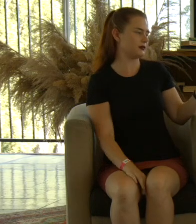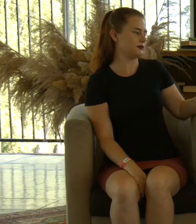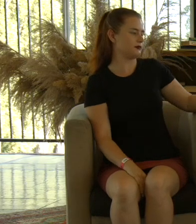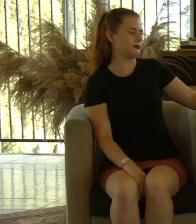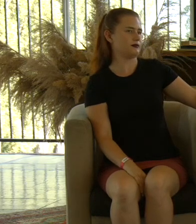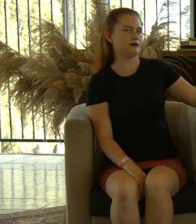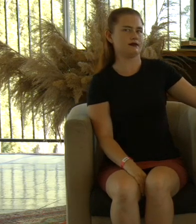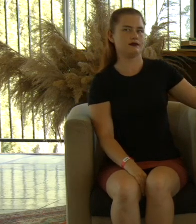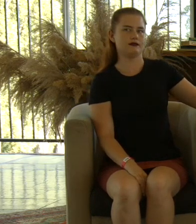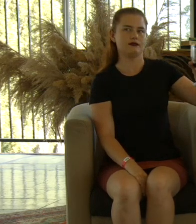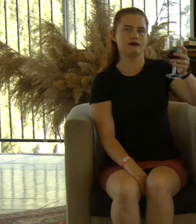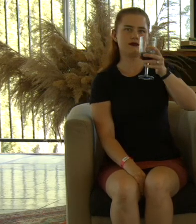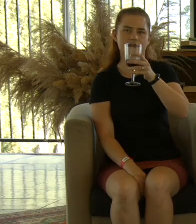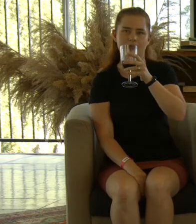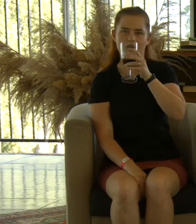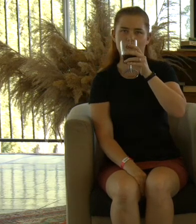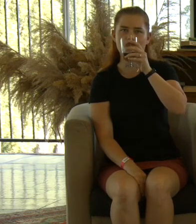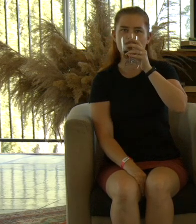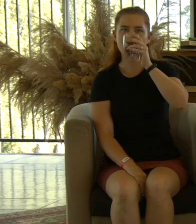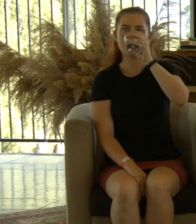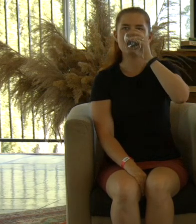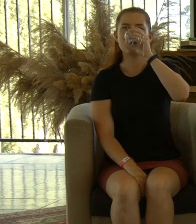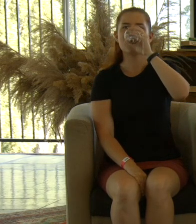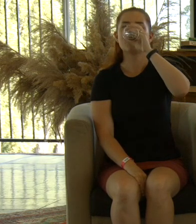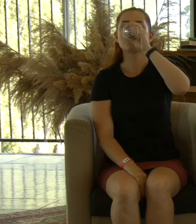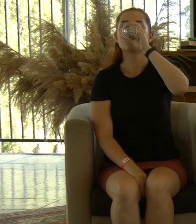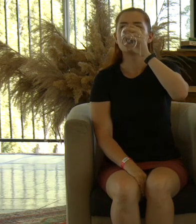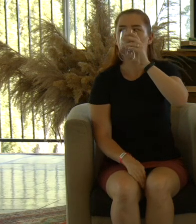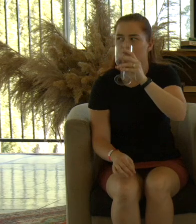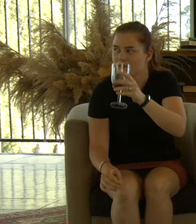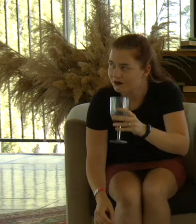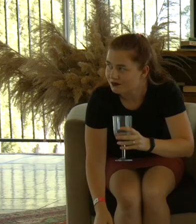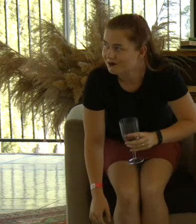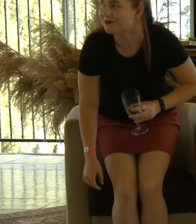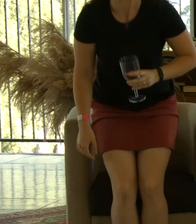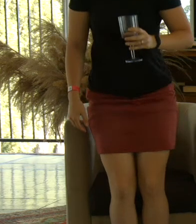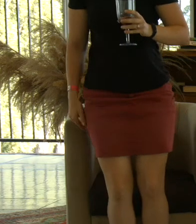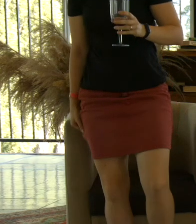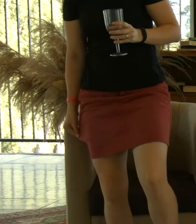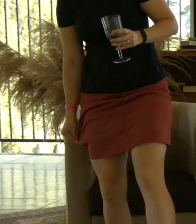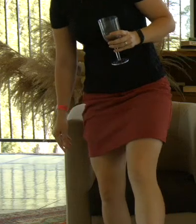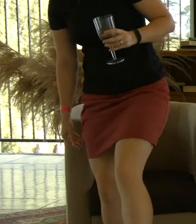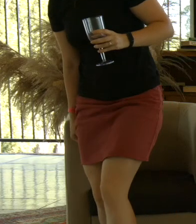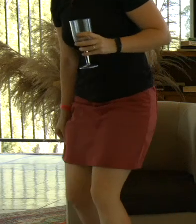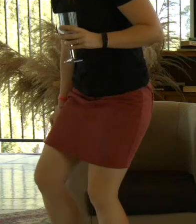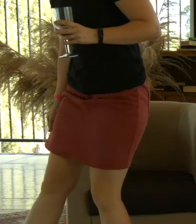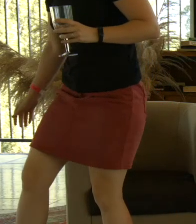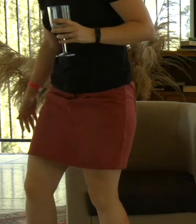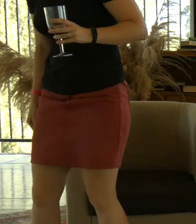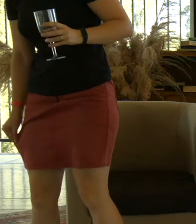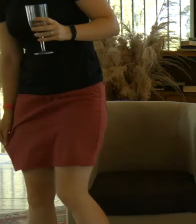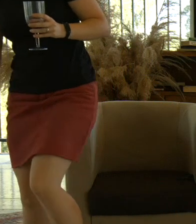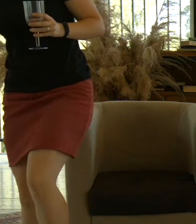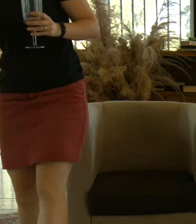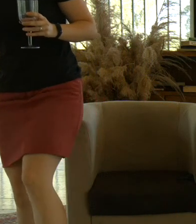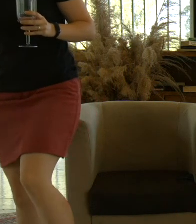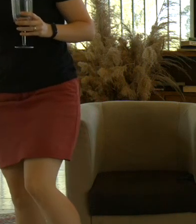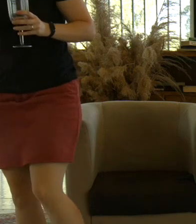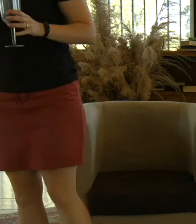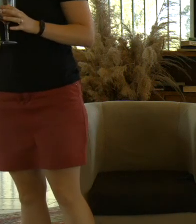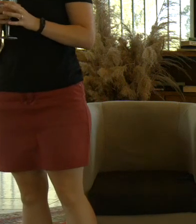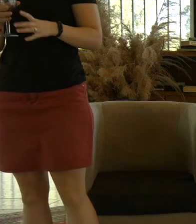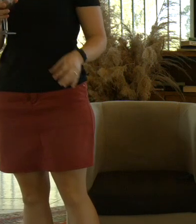который угостил нас этим вином. И кому это интересно, сходите туда, там работают очень классные ребята. Кстати, отличие Гудвайна